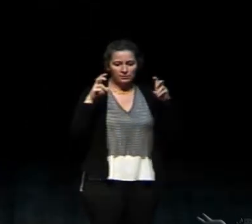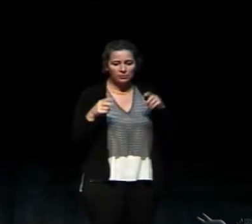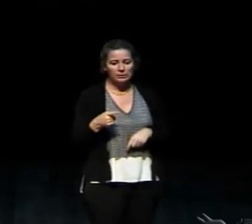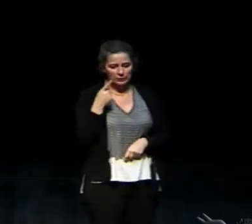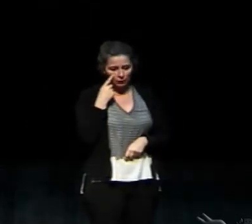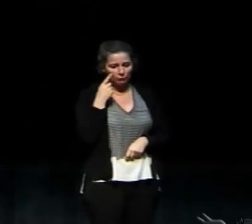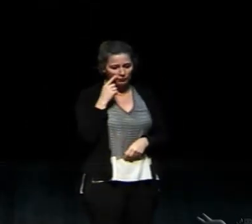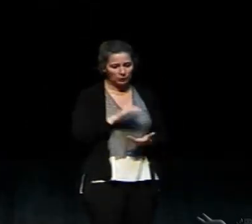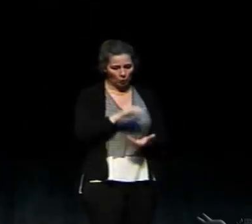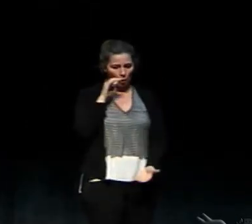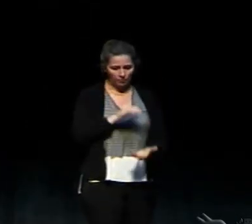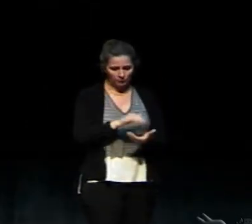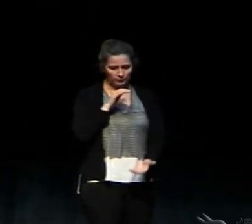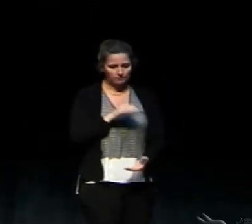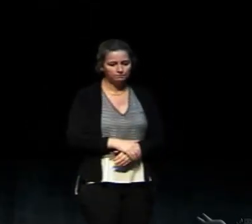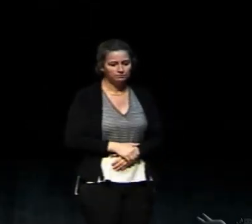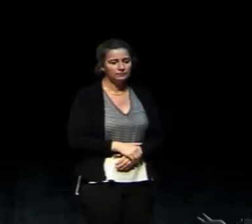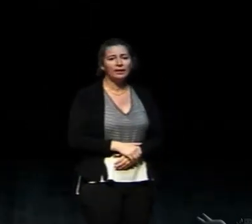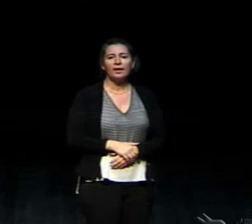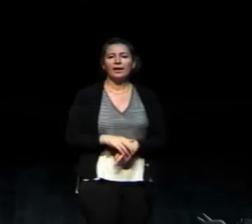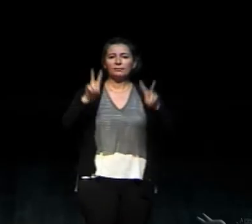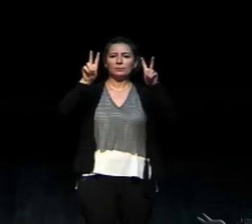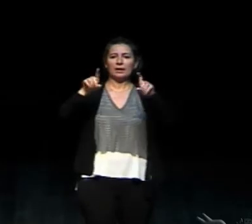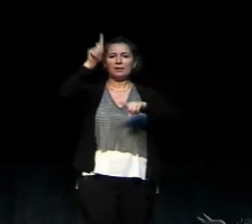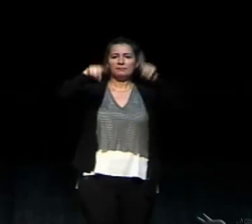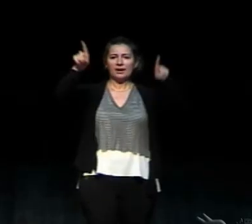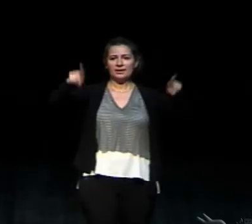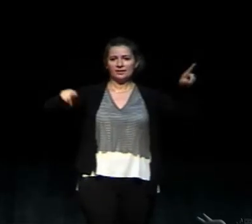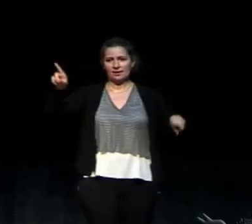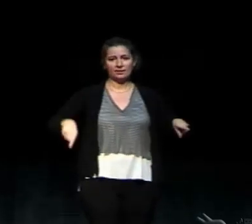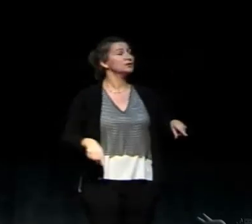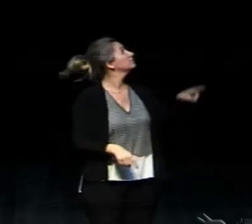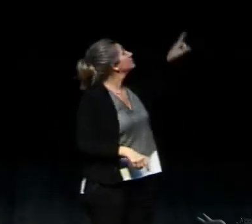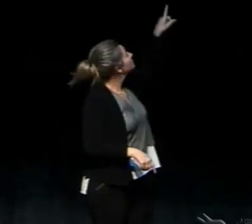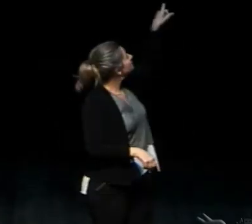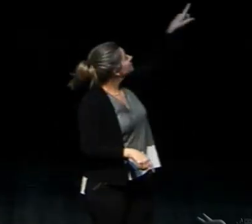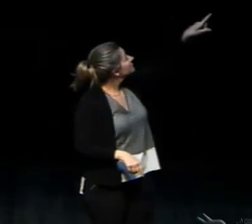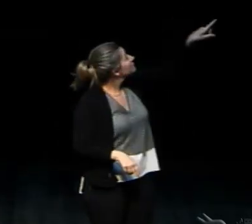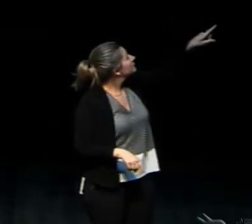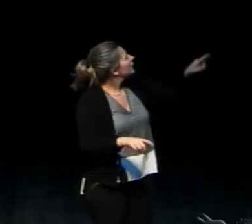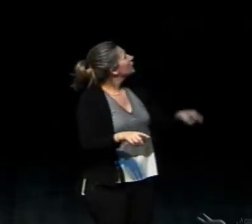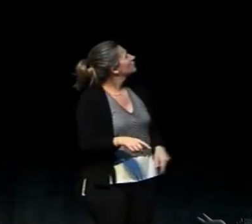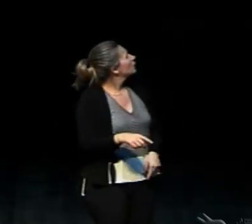Uma outra crença e percepção que eu pude observar nos meus dados é com relação